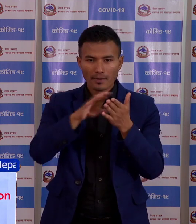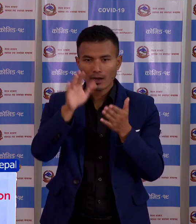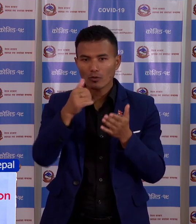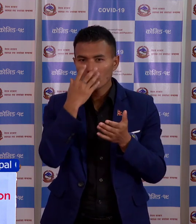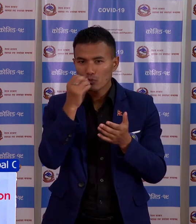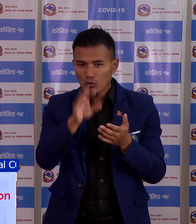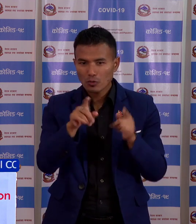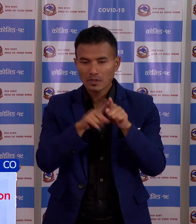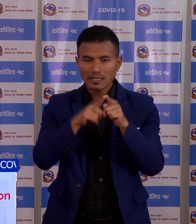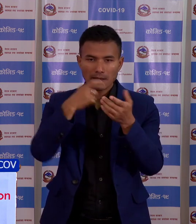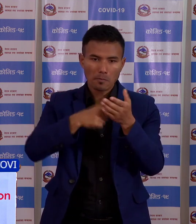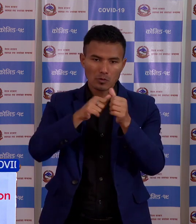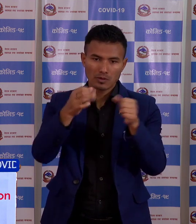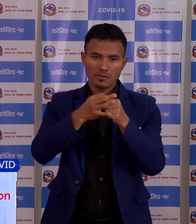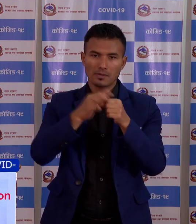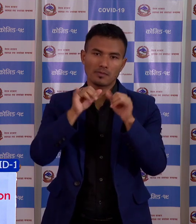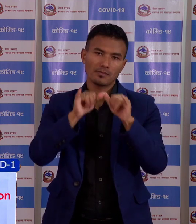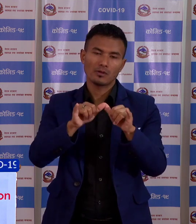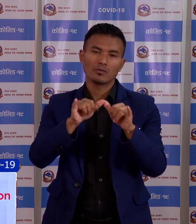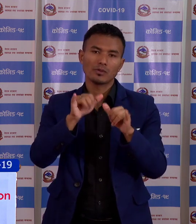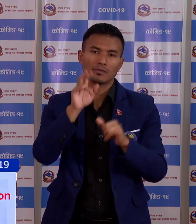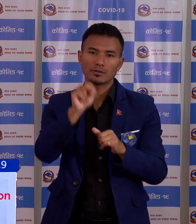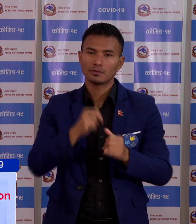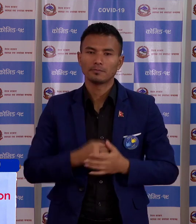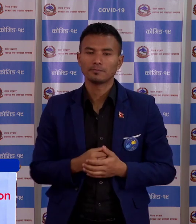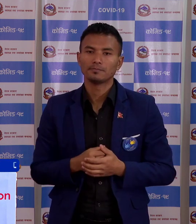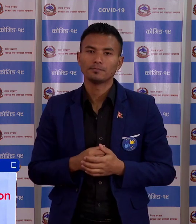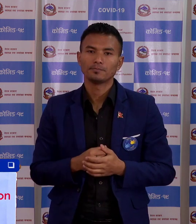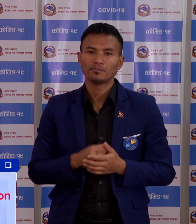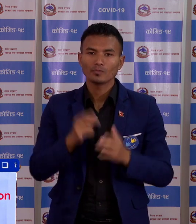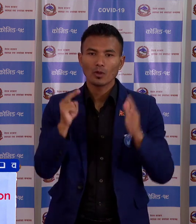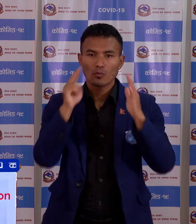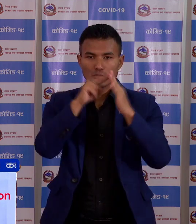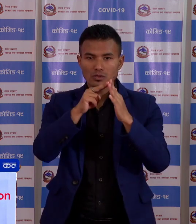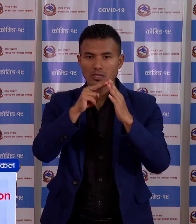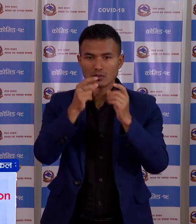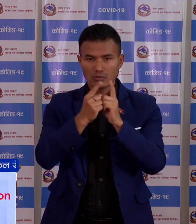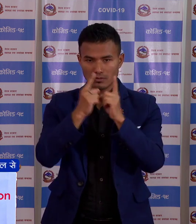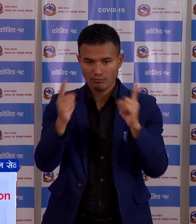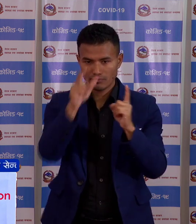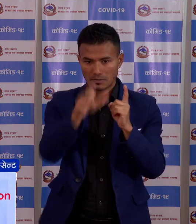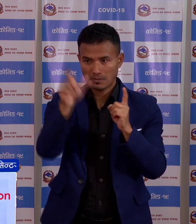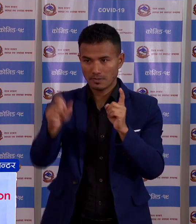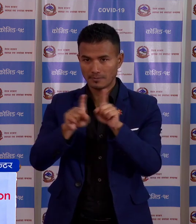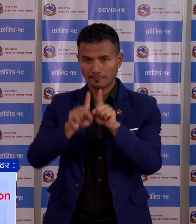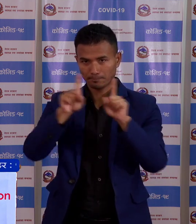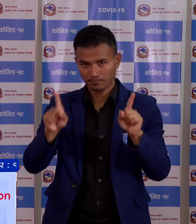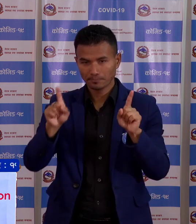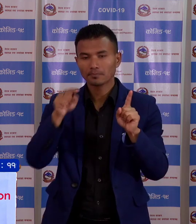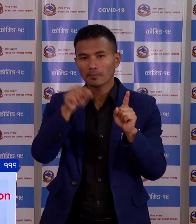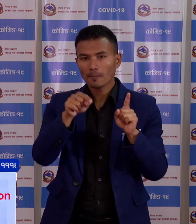निश्केने फोर लाई मा अबदन्द अनुसार बेवस्थापन गरने कुरा बाउतिक दूरी कायम राखने तेहां रहदा सम्म